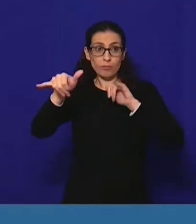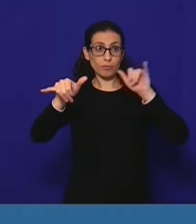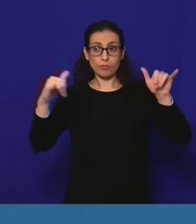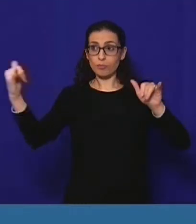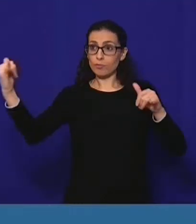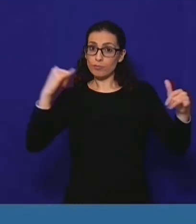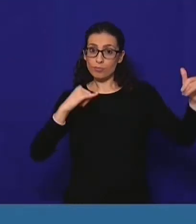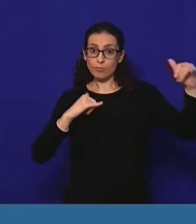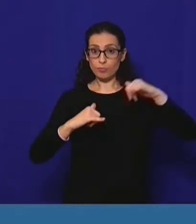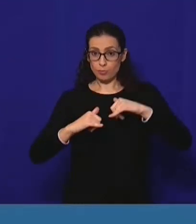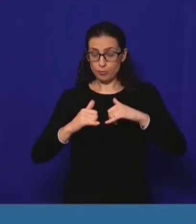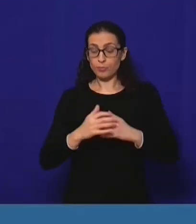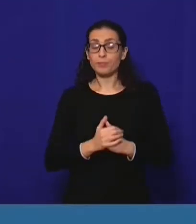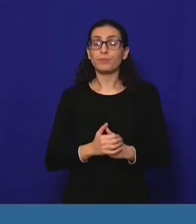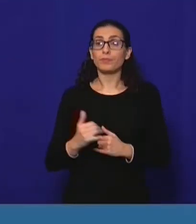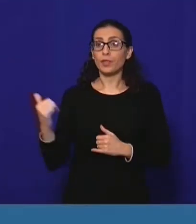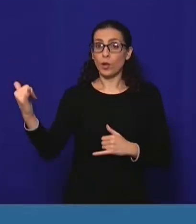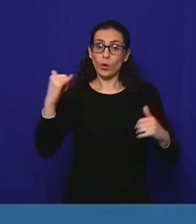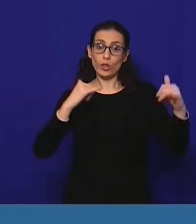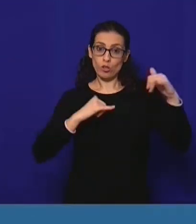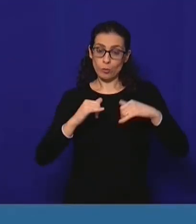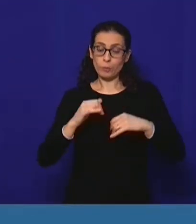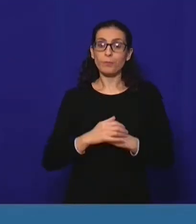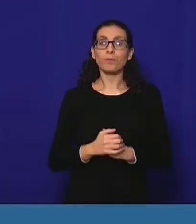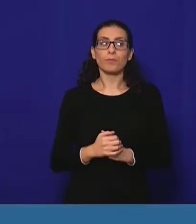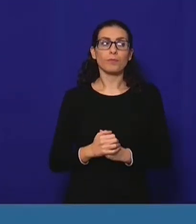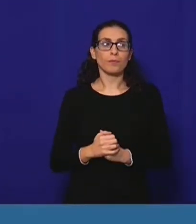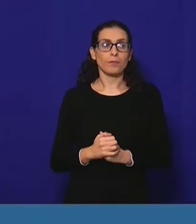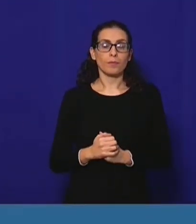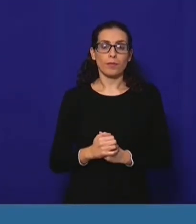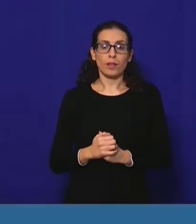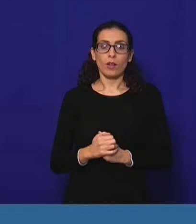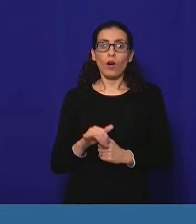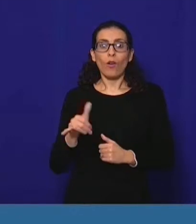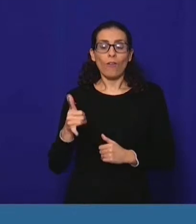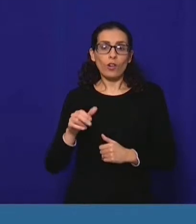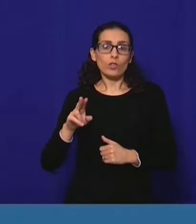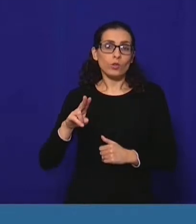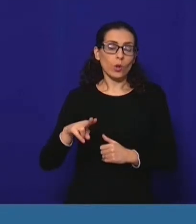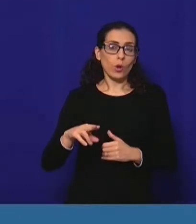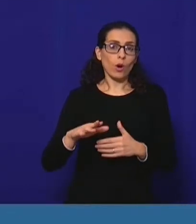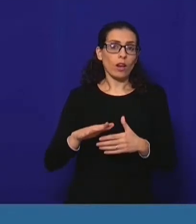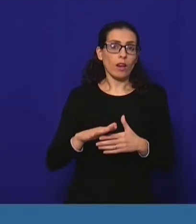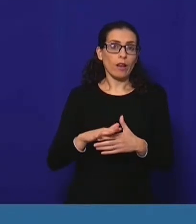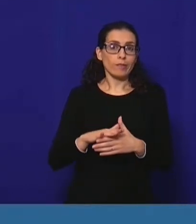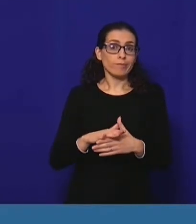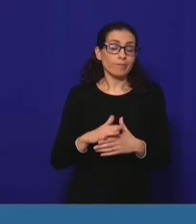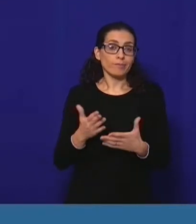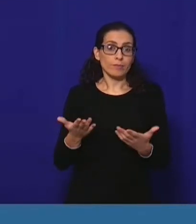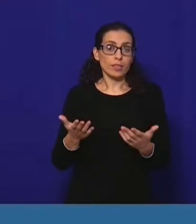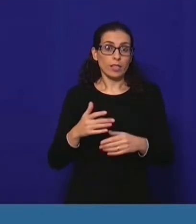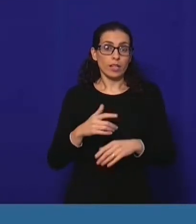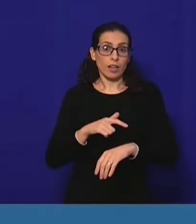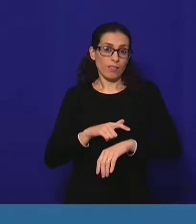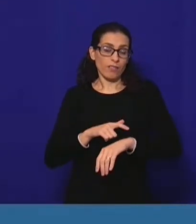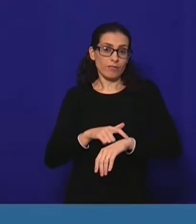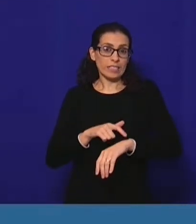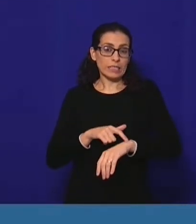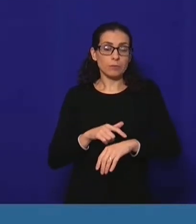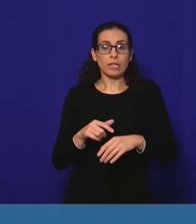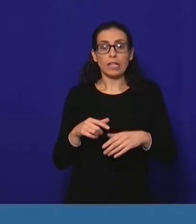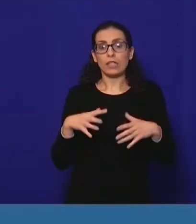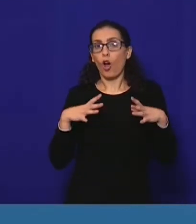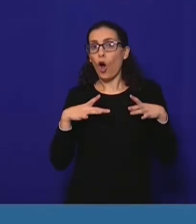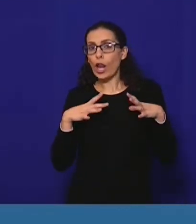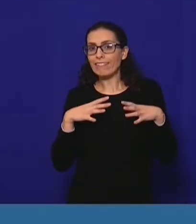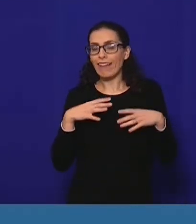jivvjaġġaw lejn Malta wkoll, probabbli minħabba wkoll il-ċirkostanzi li bħalissa qegħdin qrib il-vakanzi